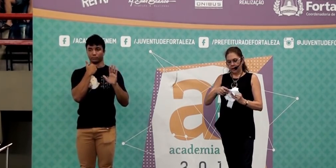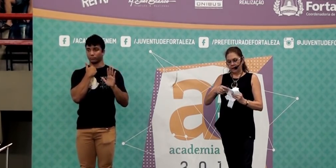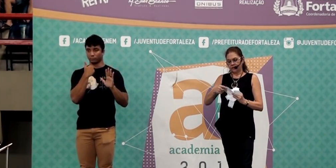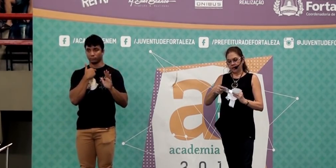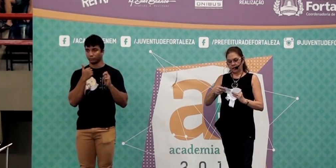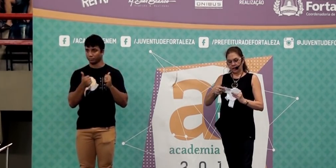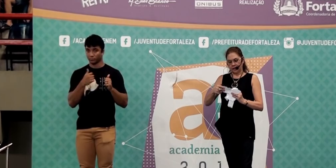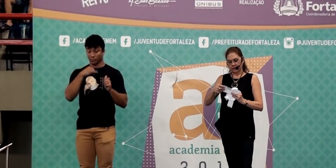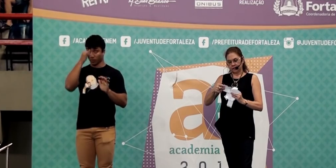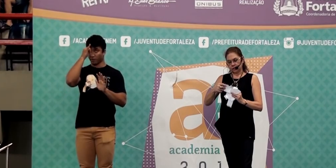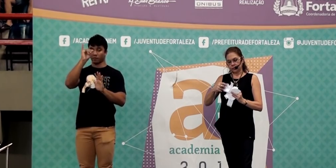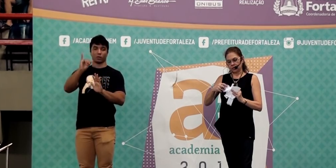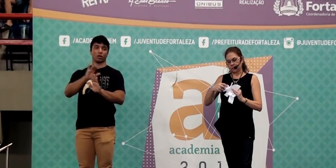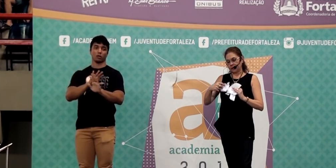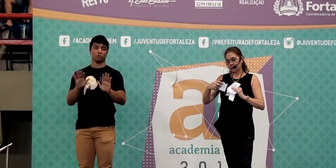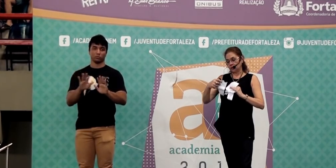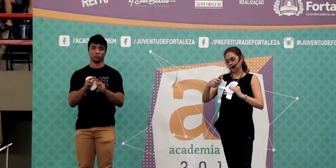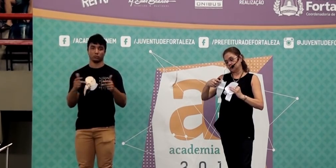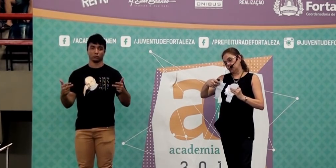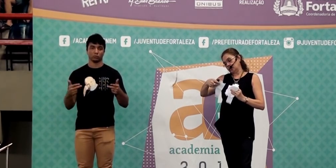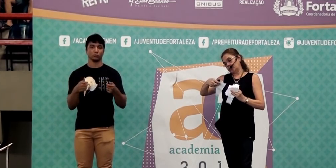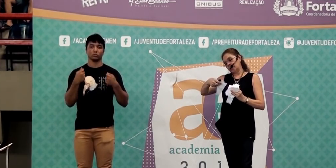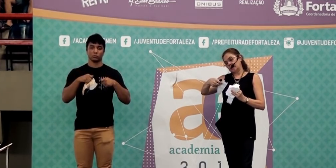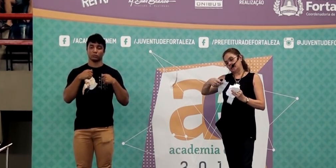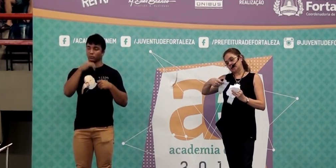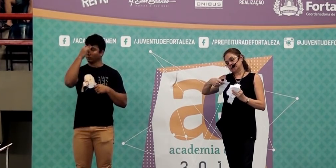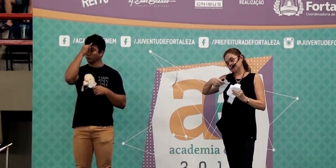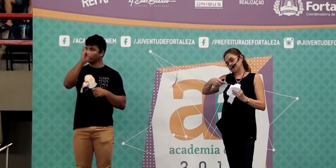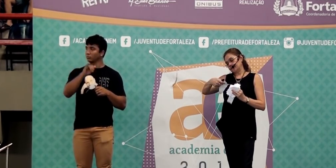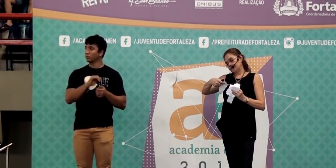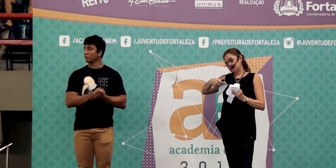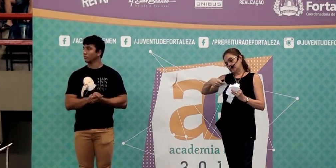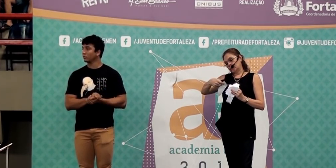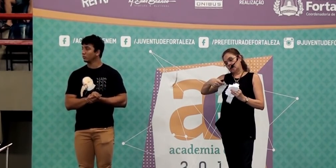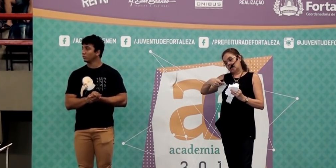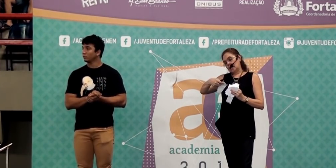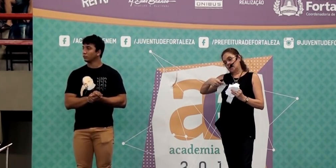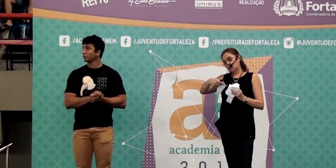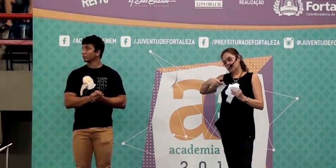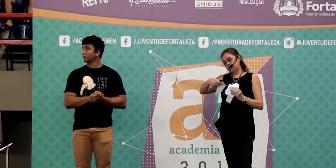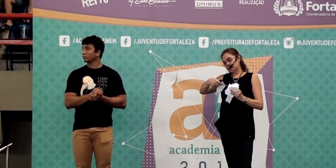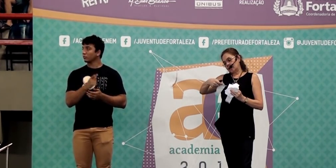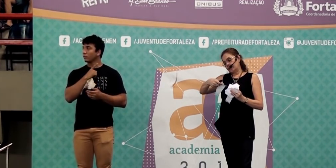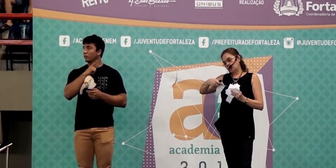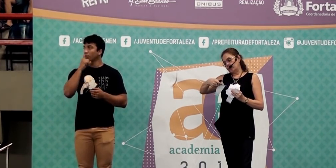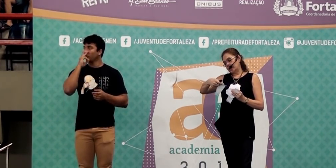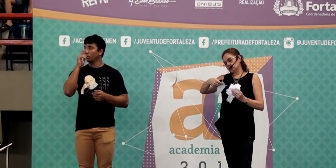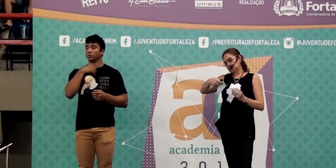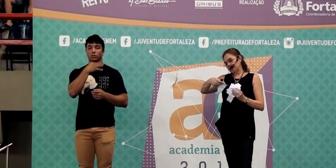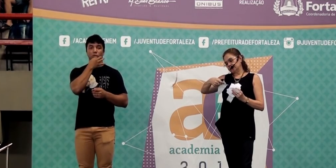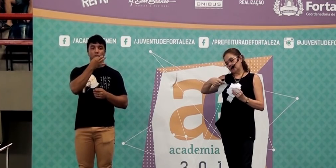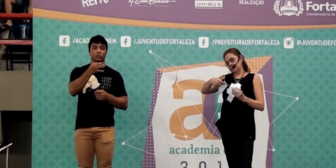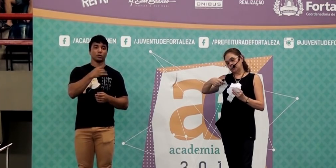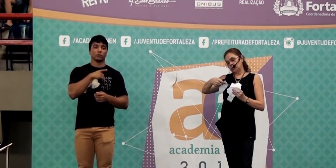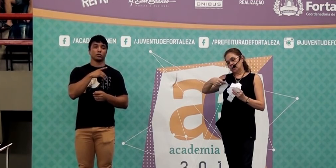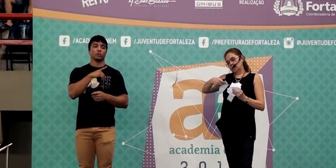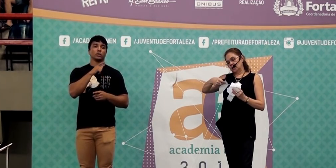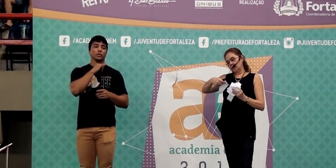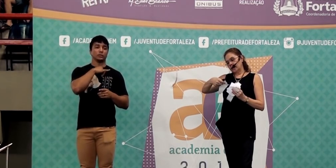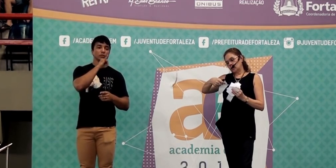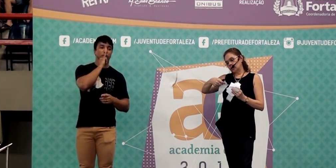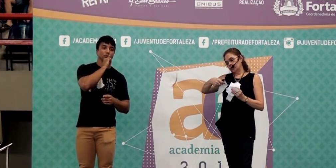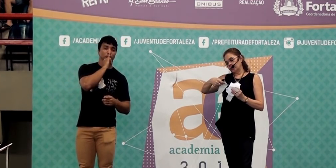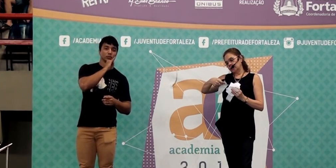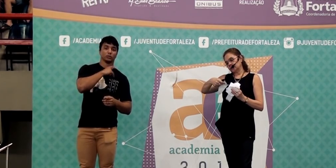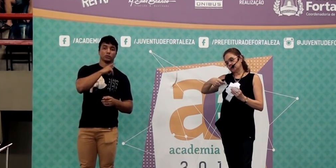Tá? Evitem esse tipo de expressões muito polêmicas. Argumentar por meio de exemplo.